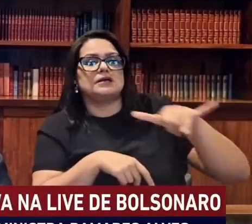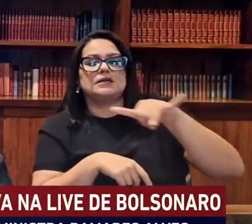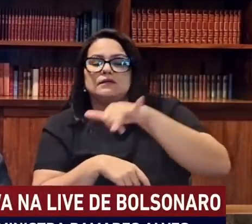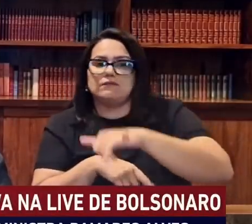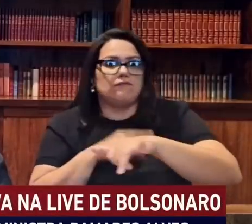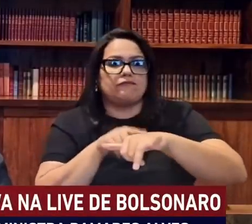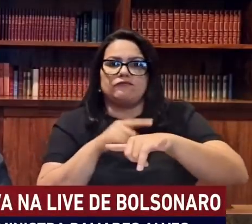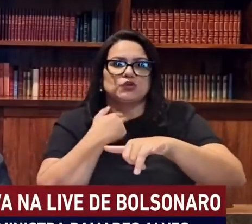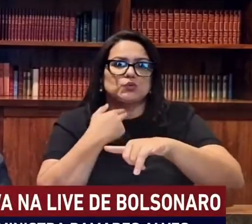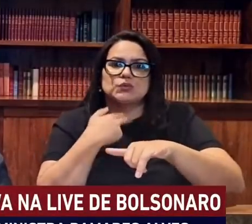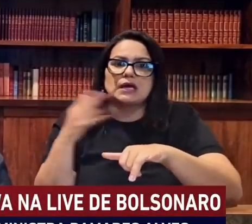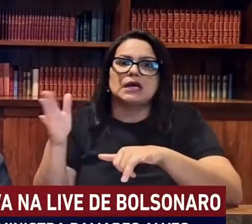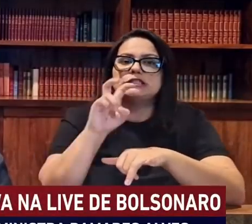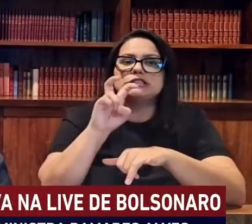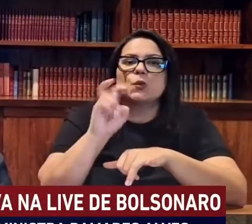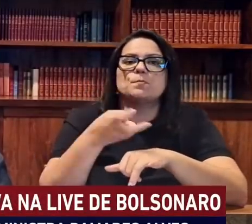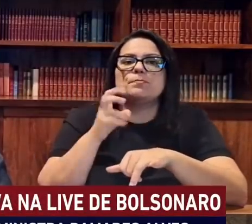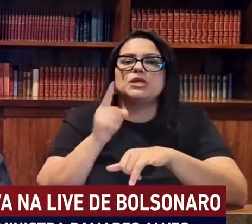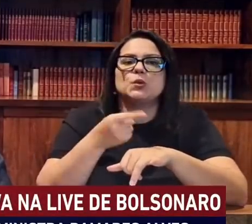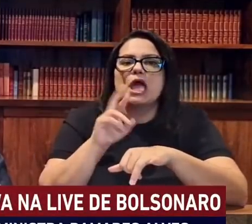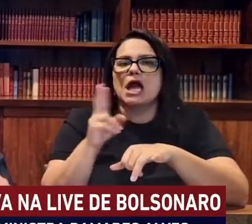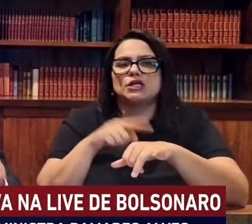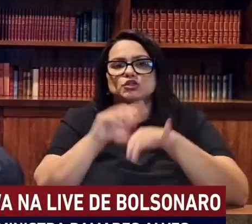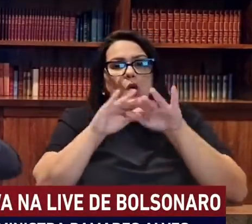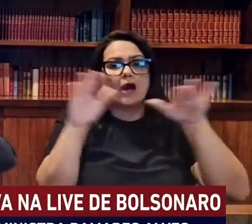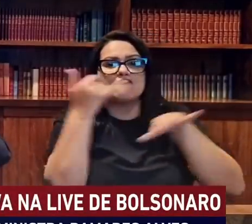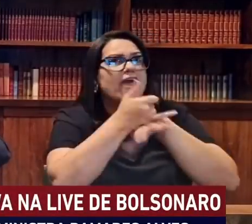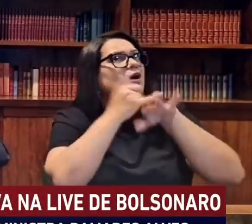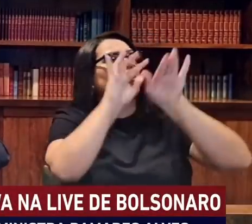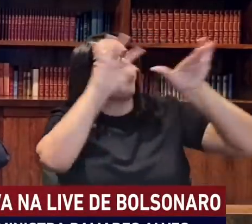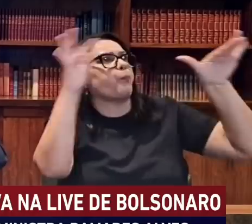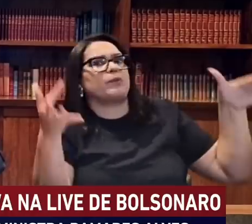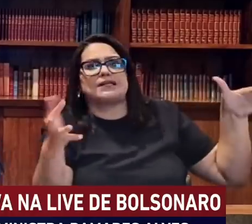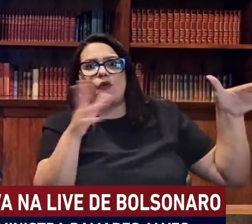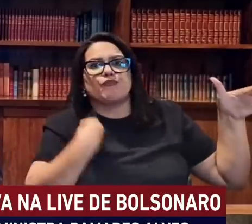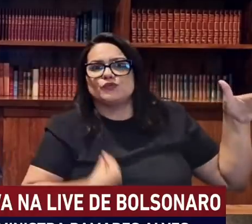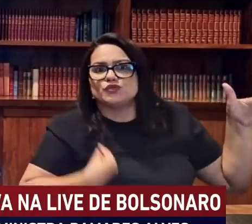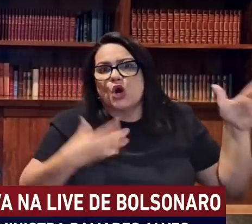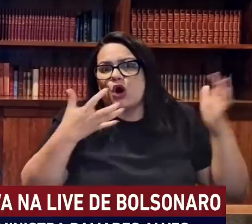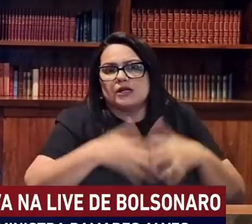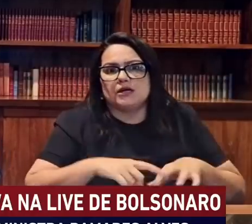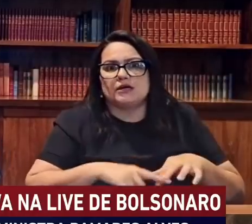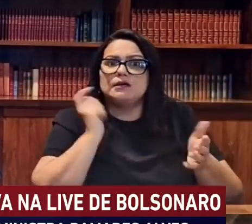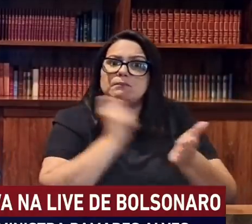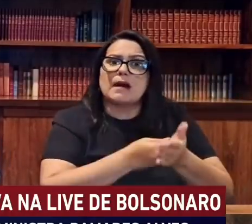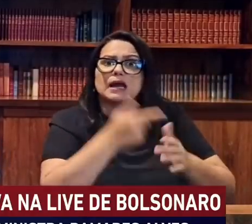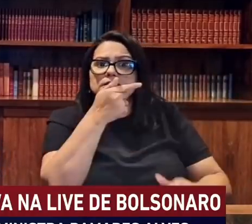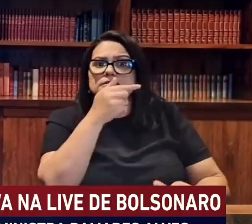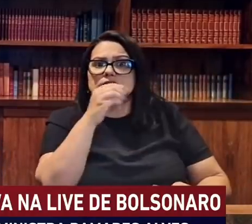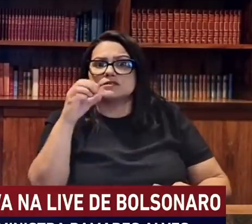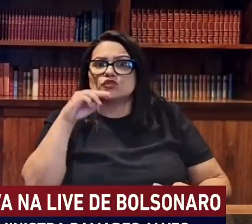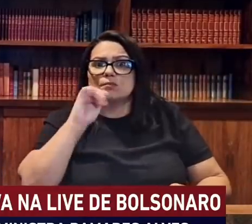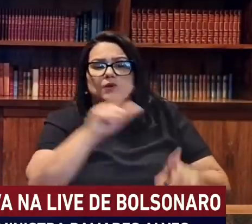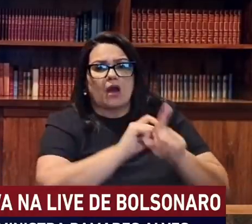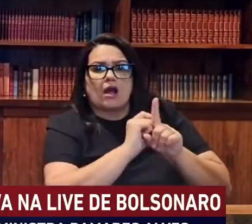conseguiu arrecadar R$ 5 mil, era só a fuselagem. E pagamos R$ 700 mil de aluguel do hangar.